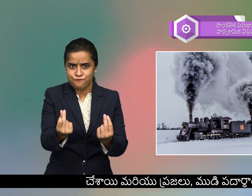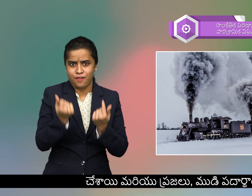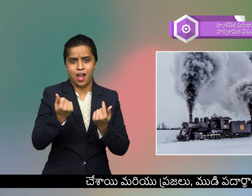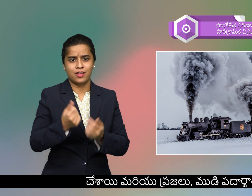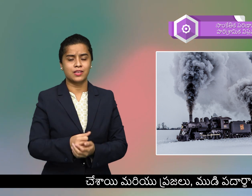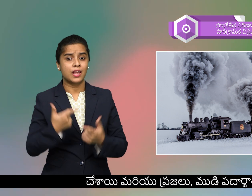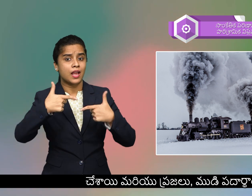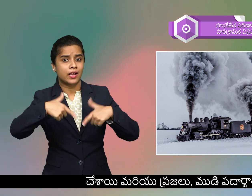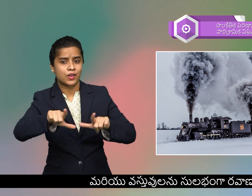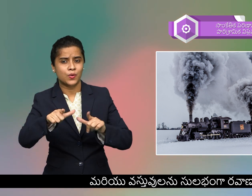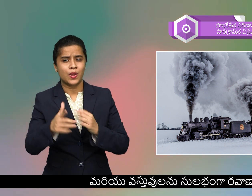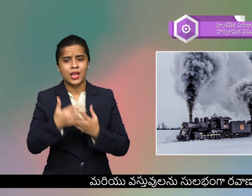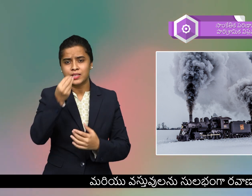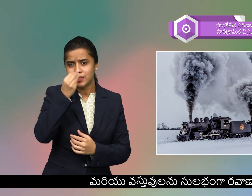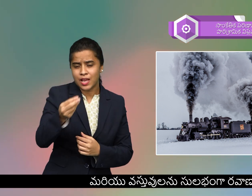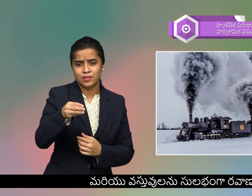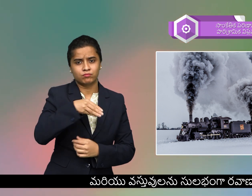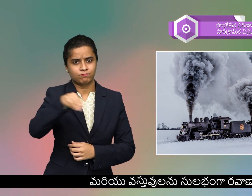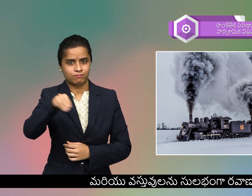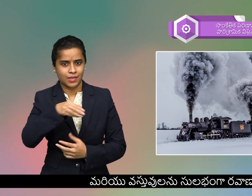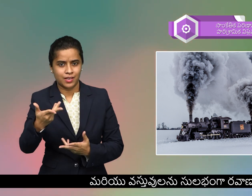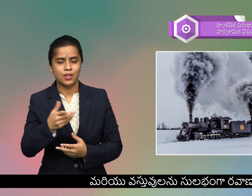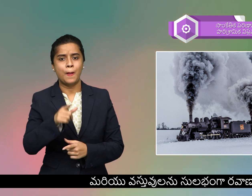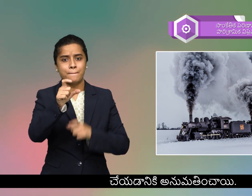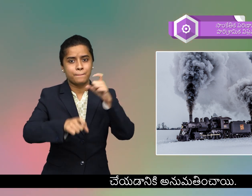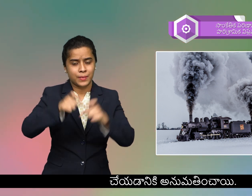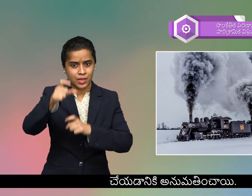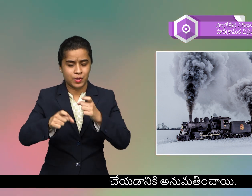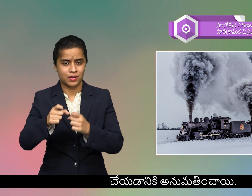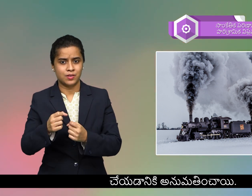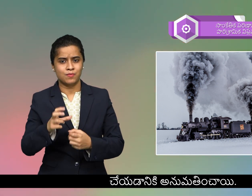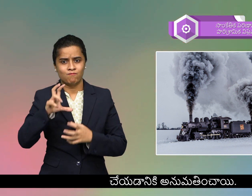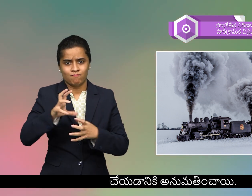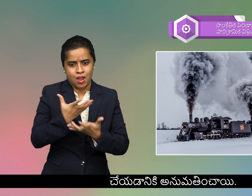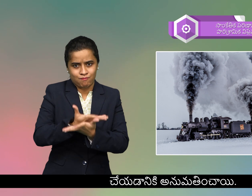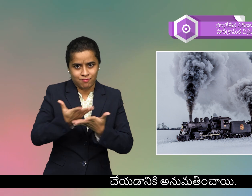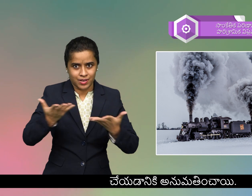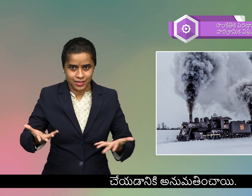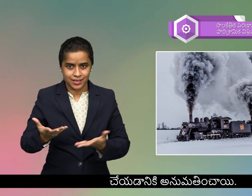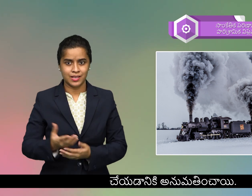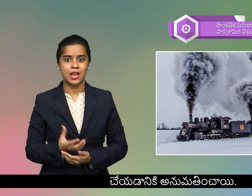ముడి పదార్థాలు మరియు వస్తువులను సులభంగా రవాణా చేయడానికి అనుమతించాయి.